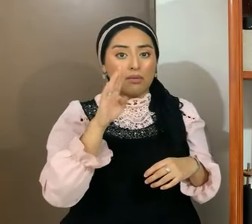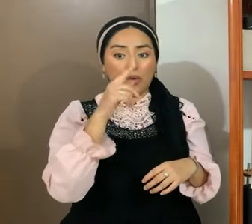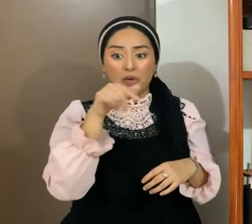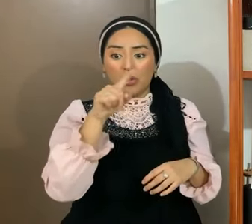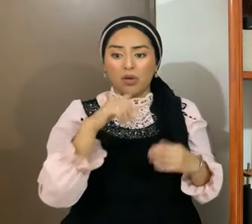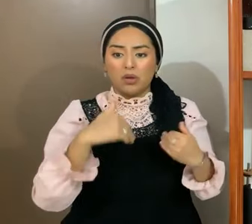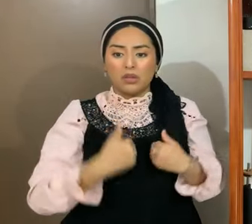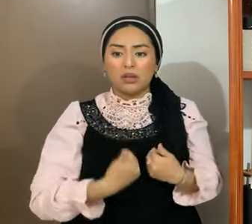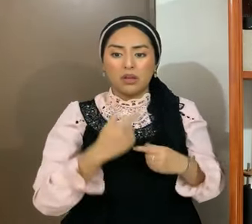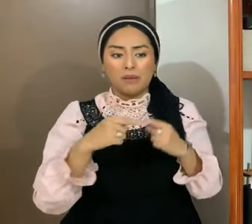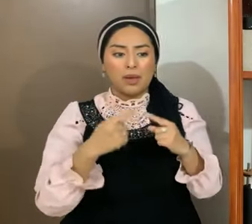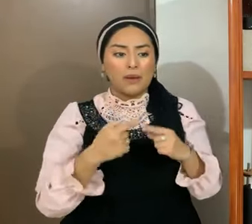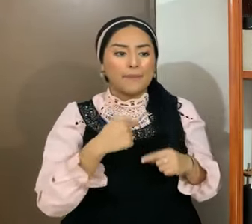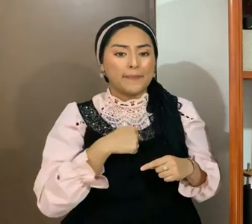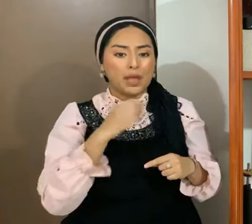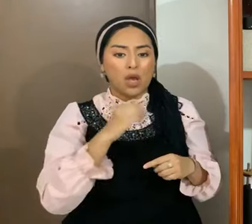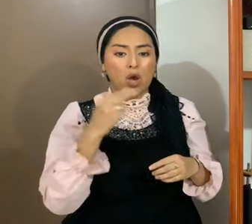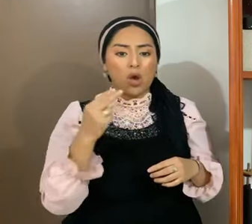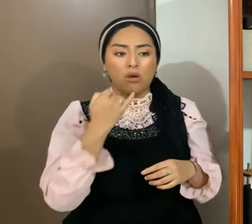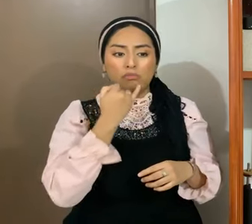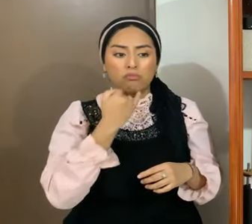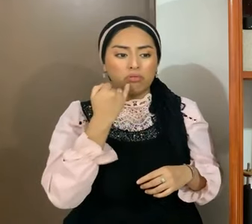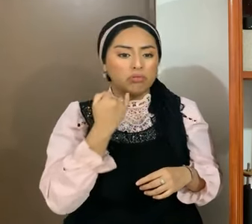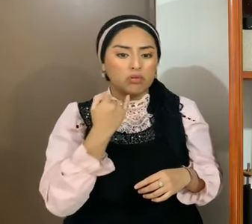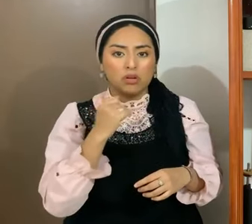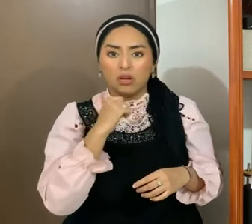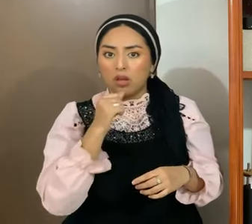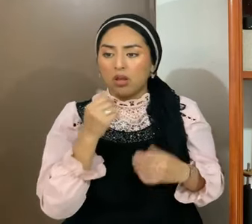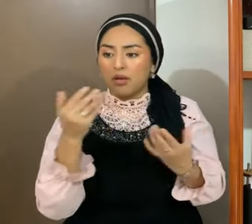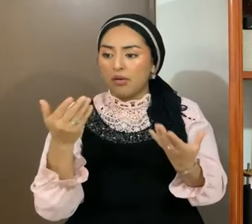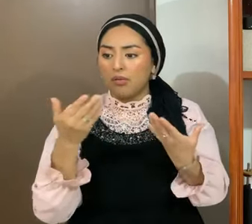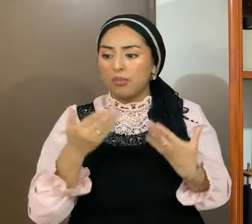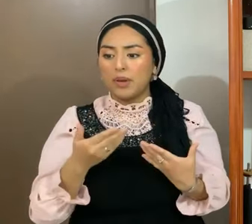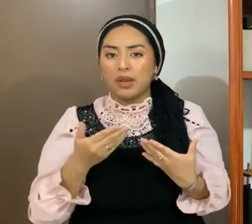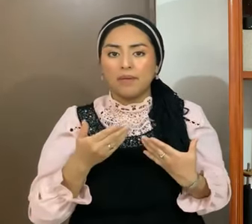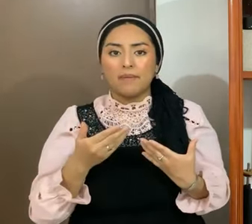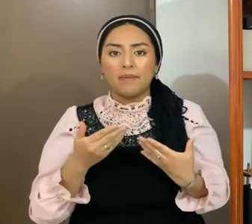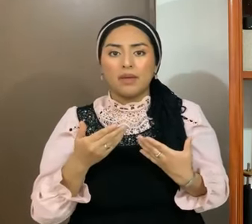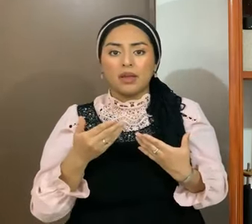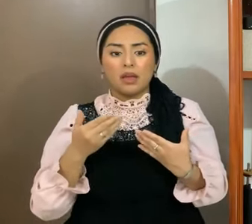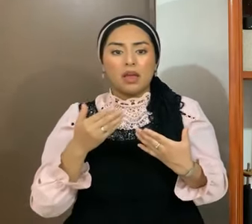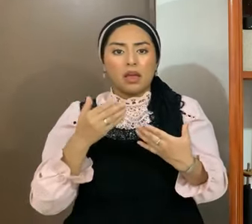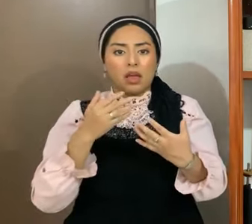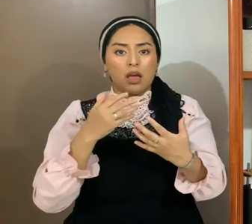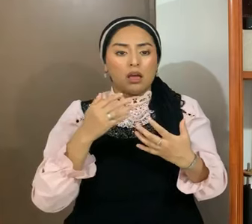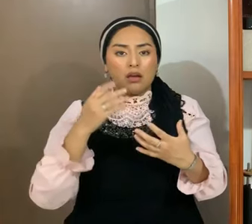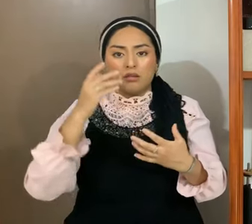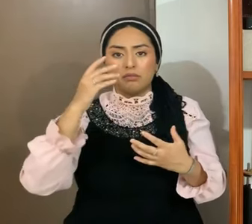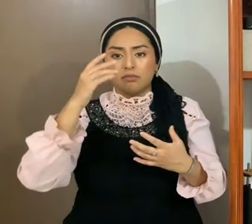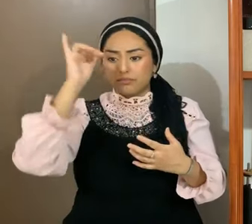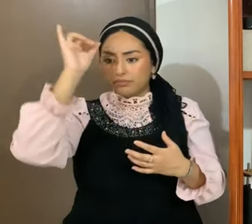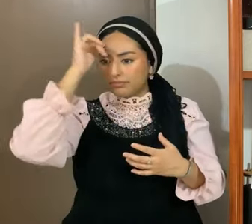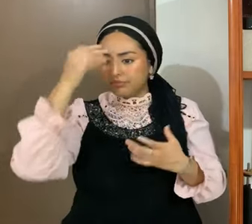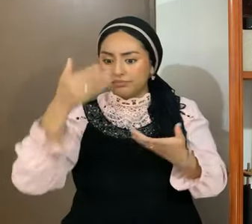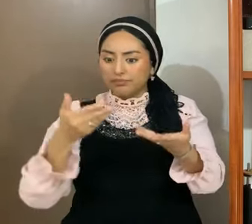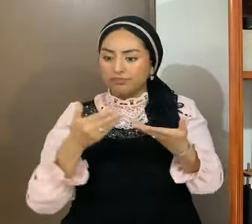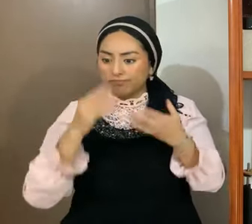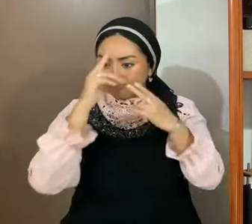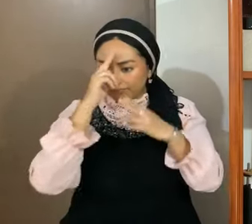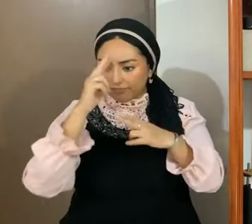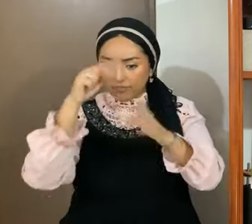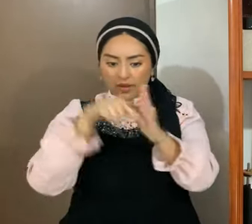te cansaste, oh Israel. No me trajiste a mí los animales de tus holocaustos, ni a mí me honraste con tus